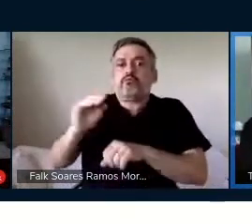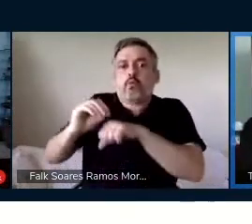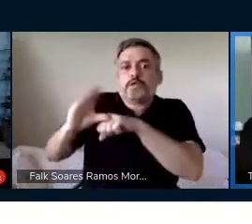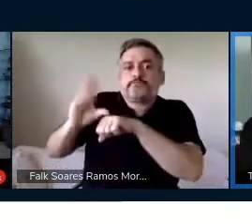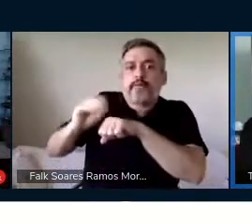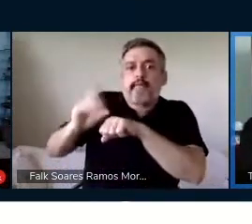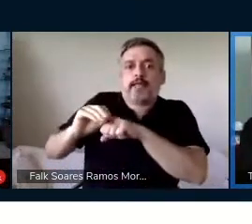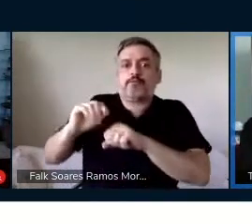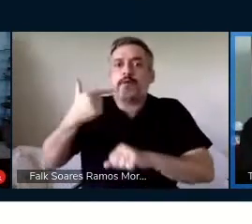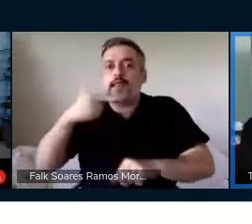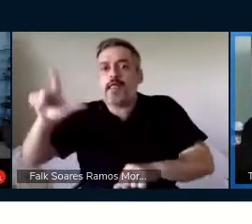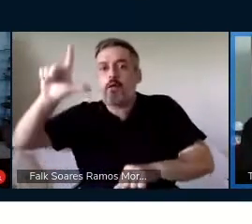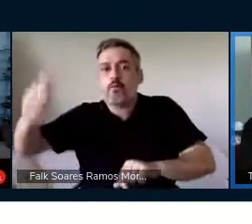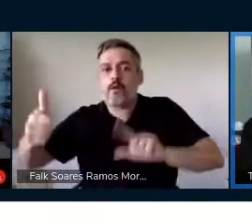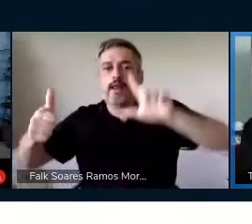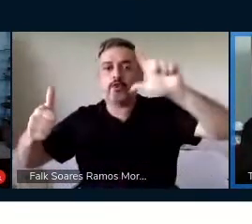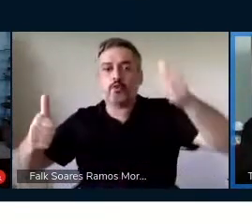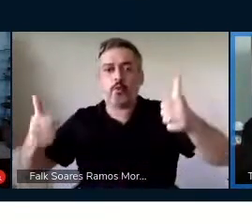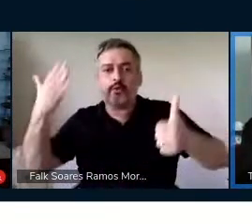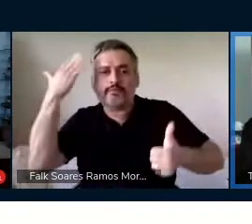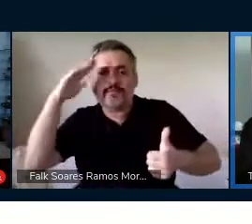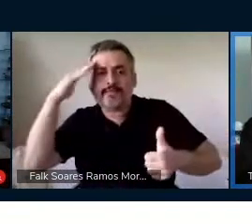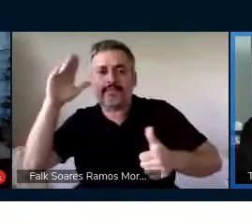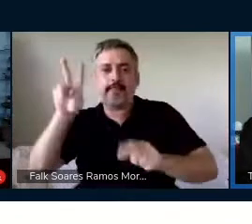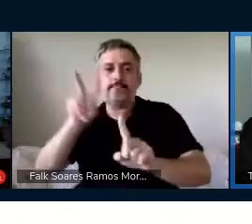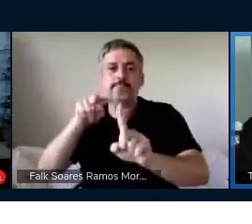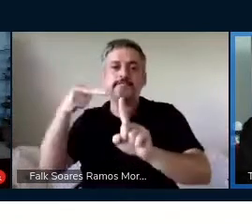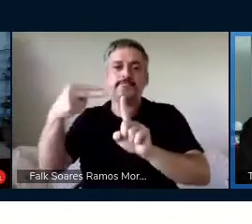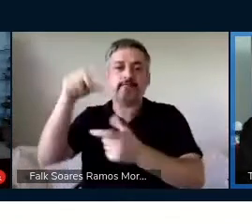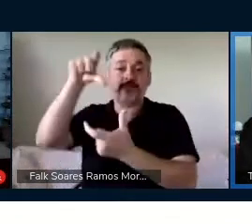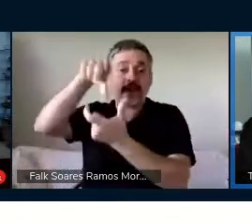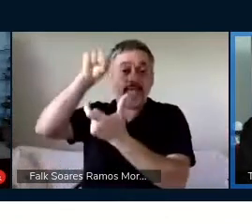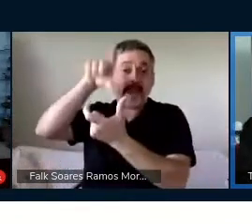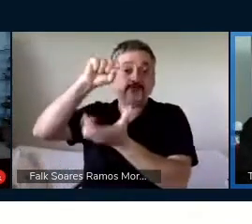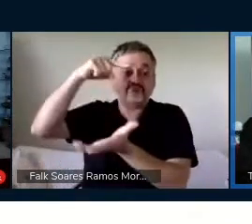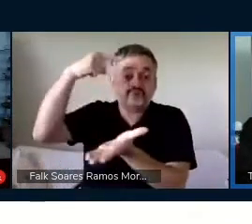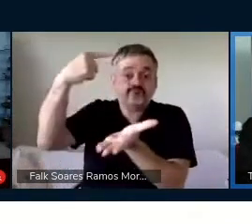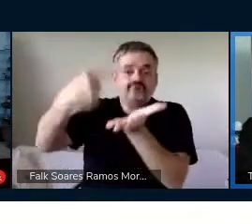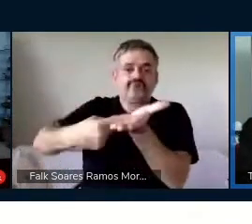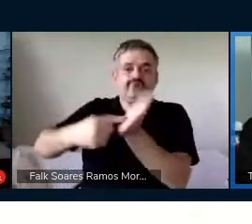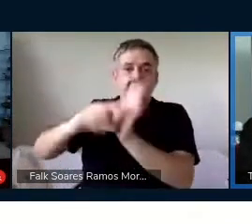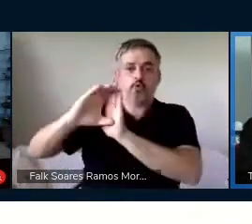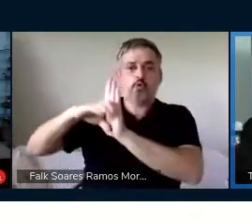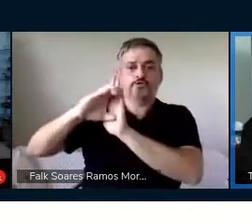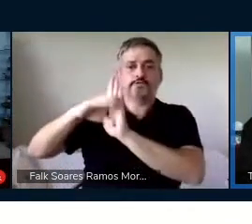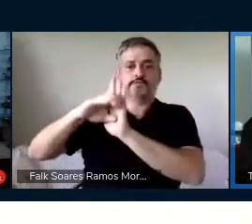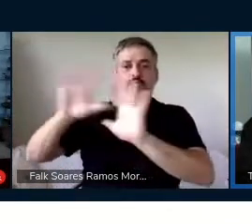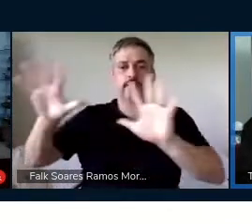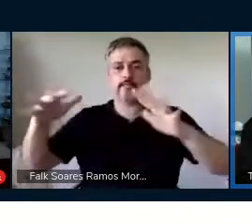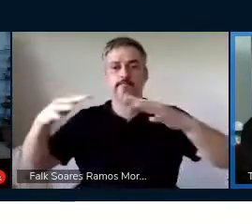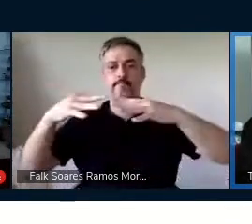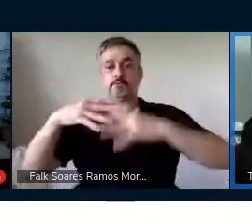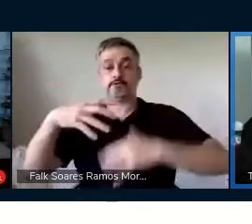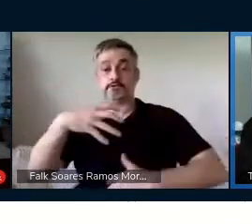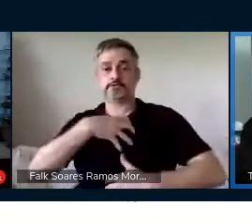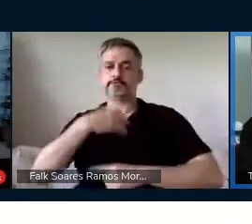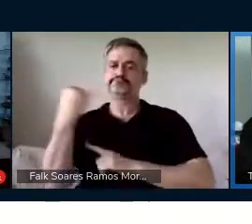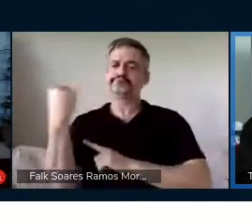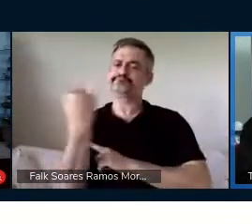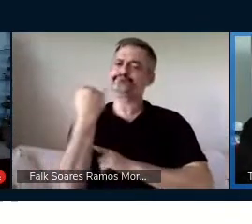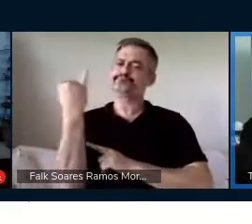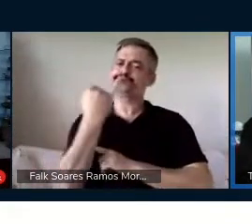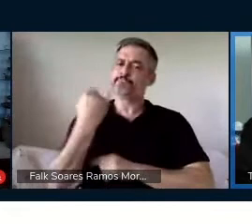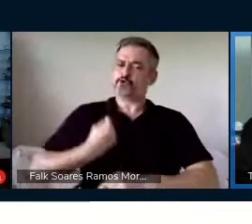o educador deve conhecer as duas línguas para representar seus respectivos léxicos,